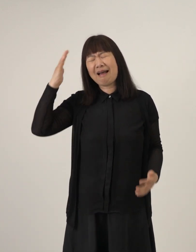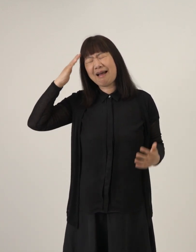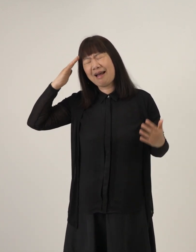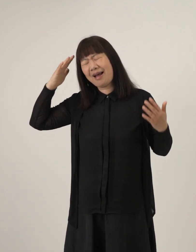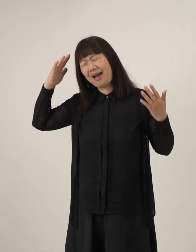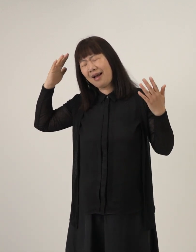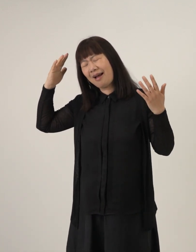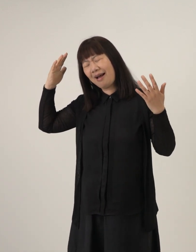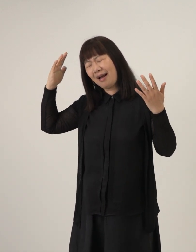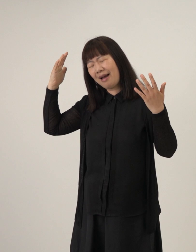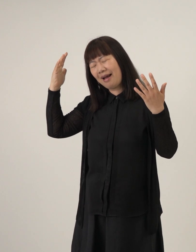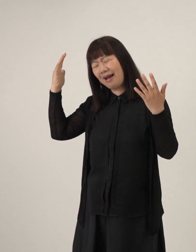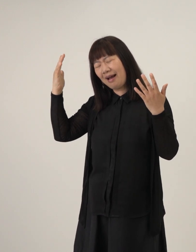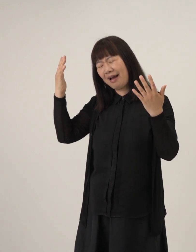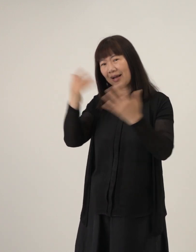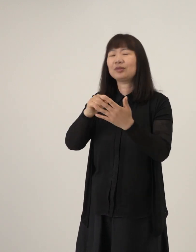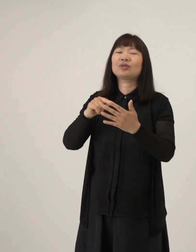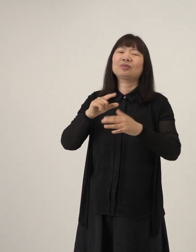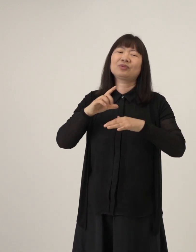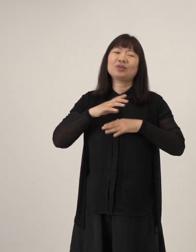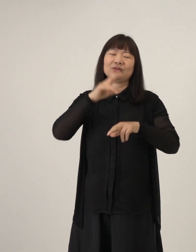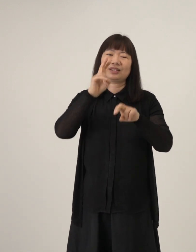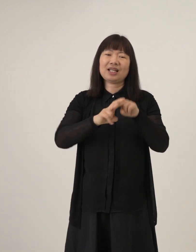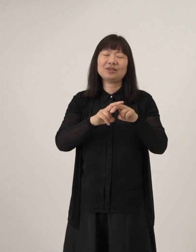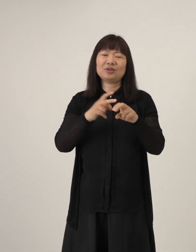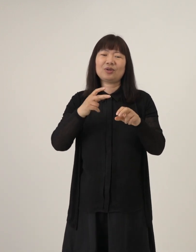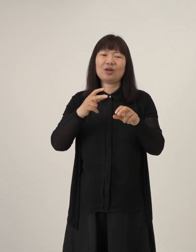무서운 자리로 버리시면서까지